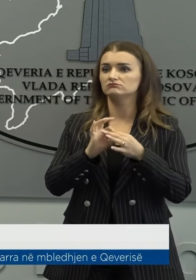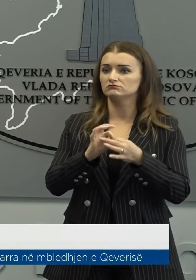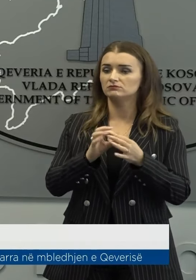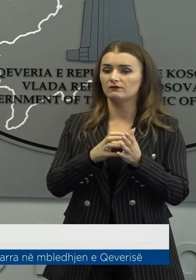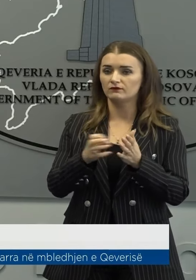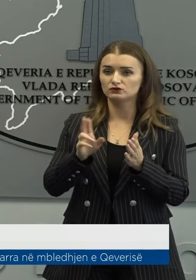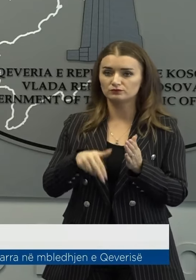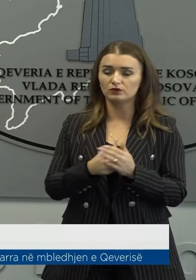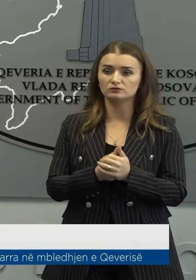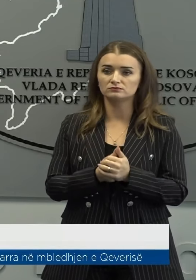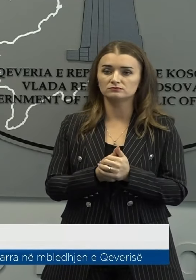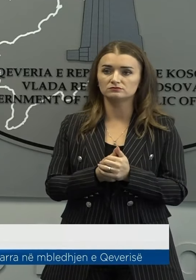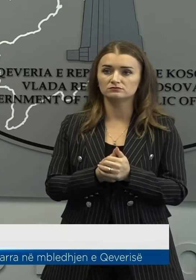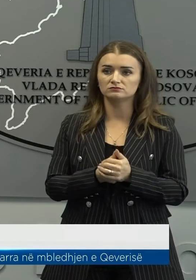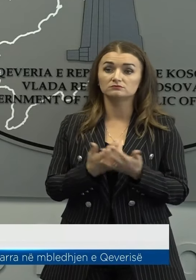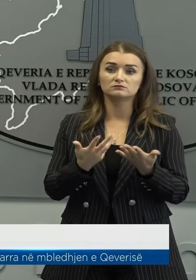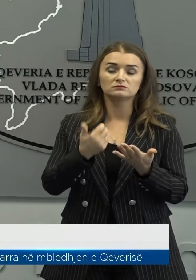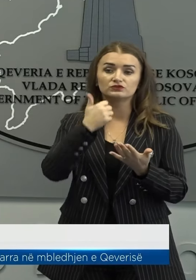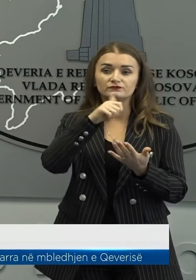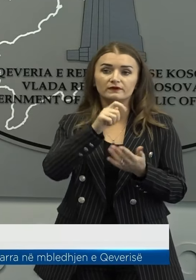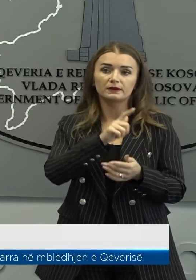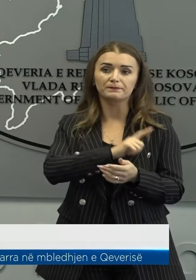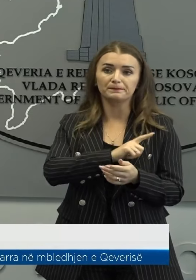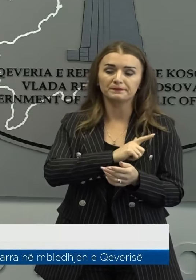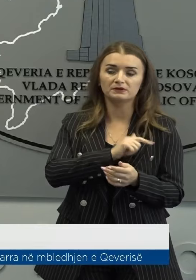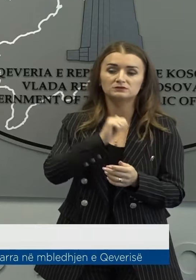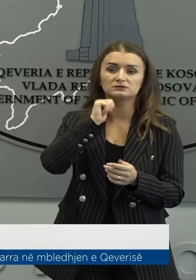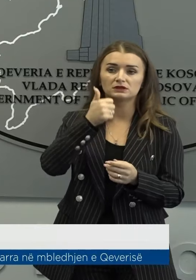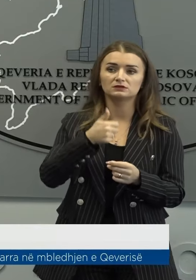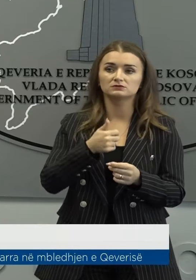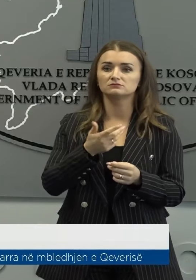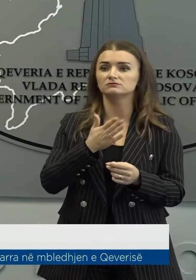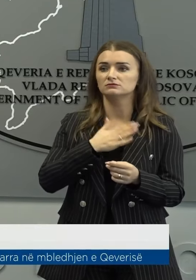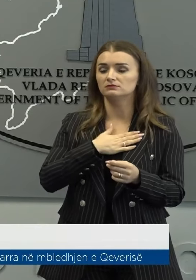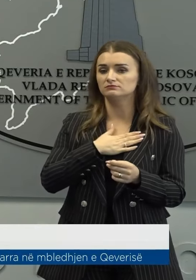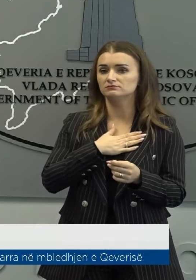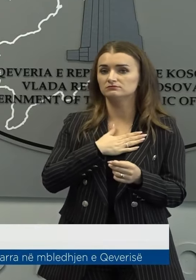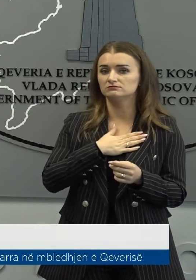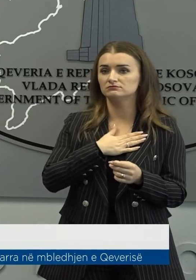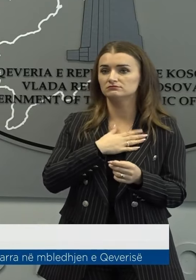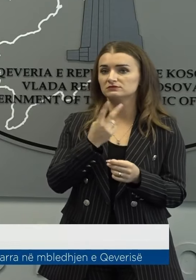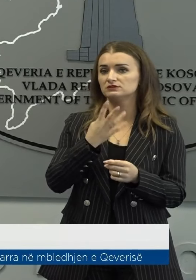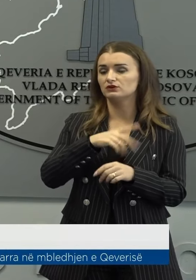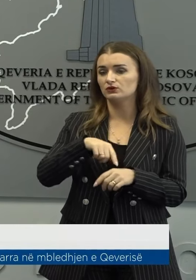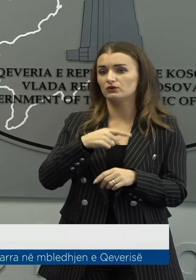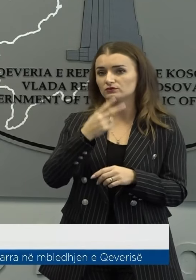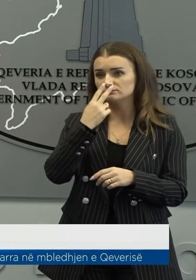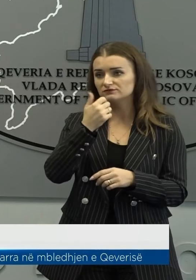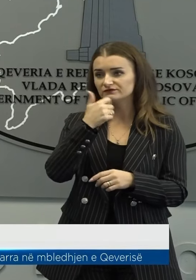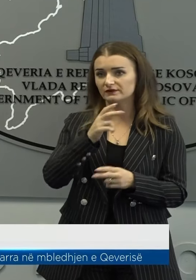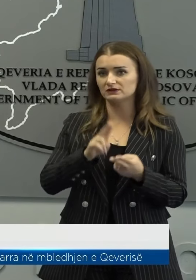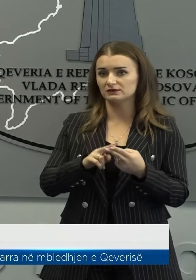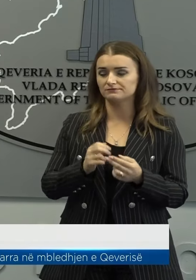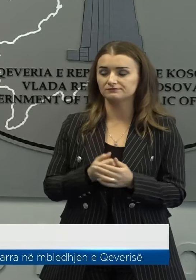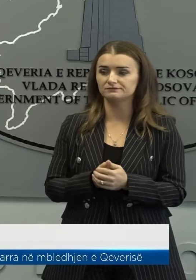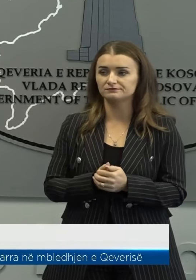se çfarë do të mund të presim prej ti, besoj që do të kemi një durim prej 24 orë.